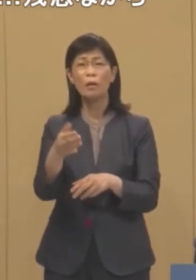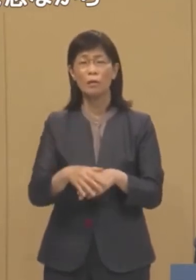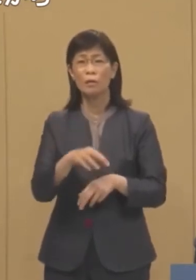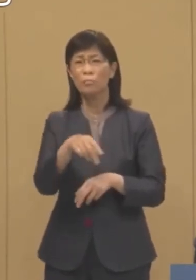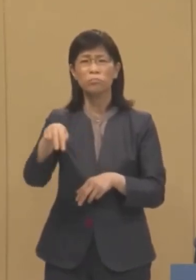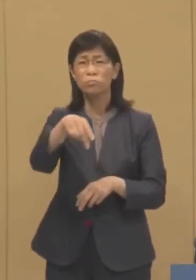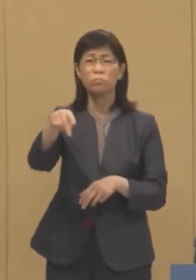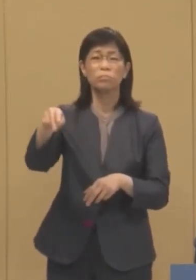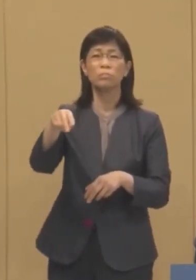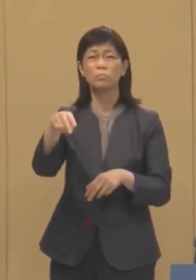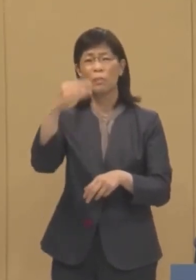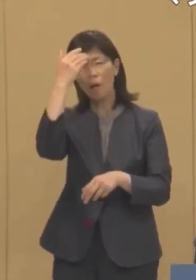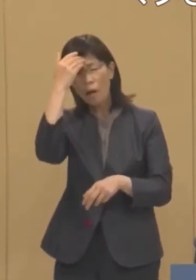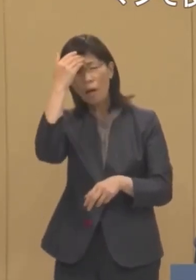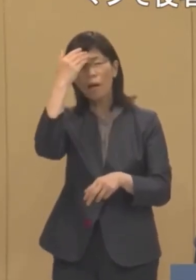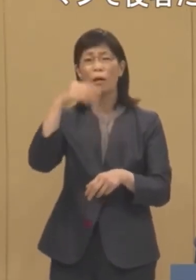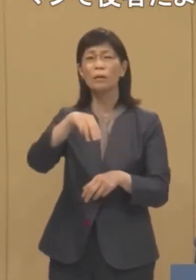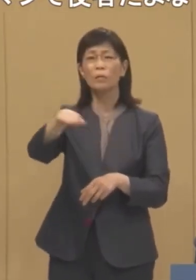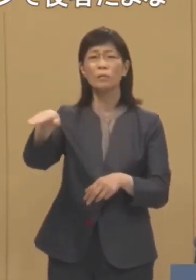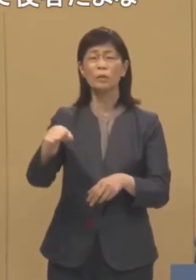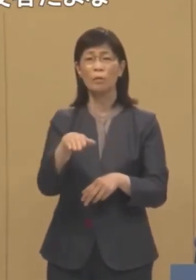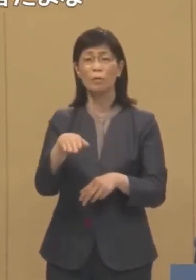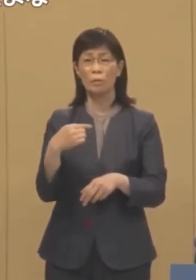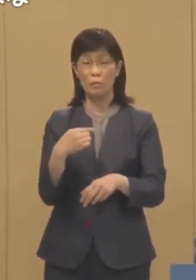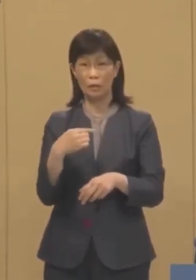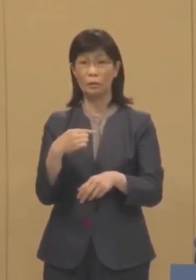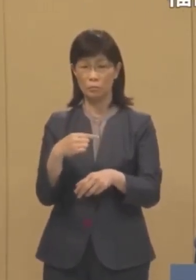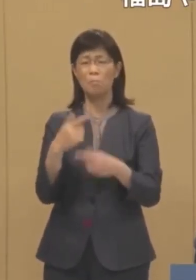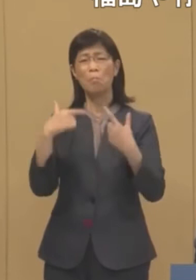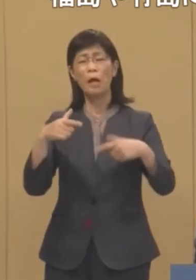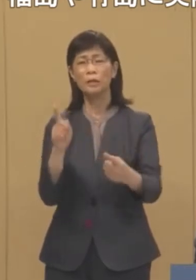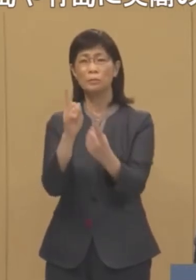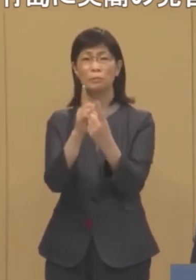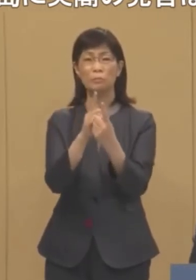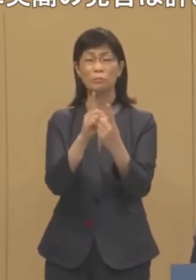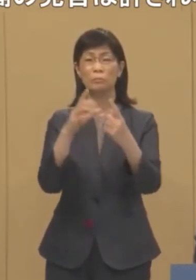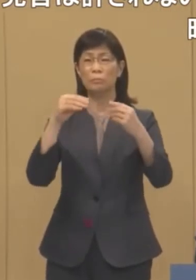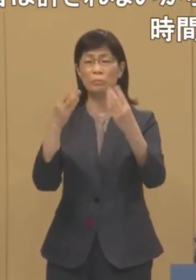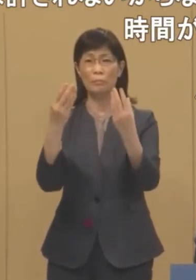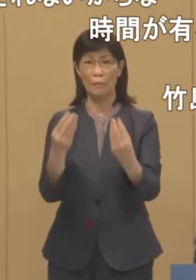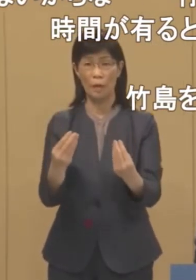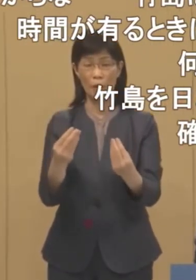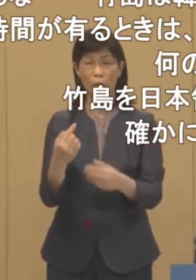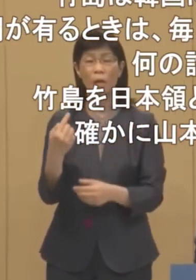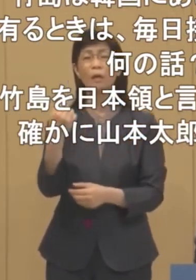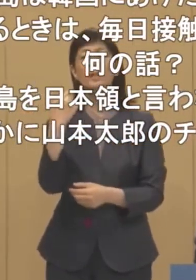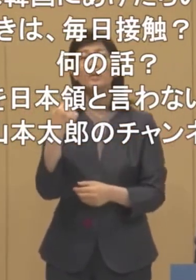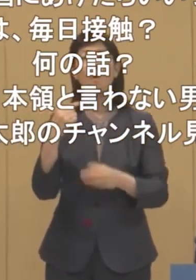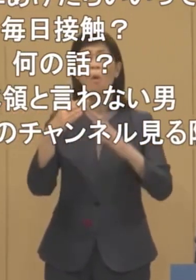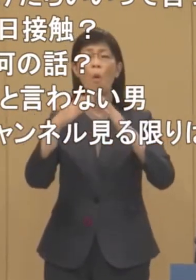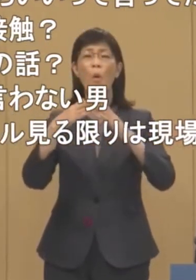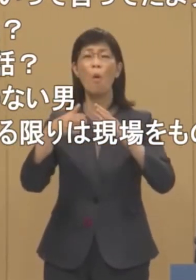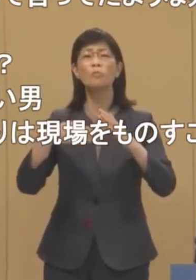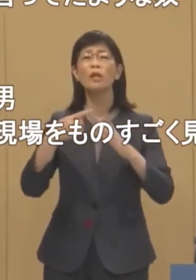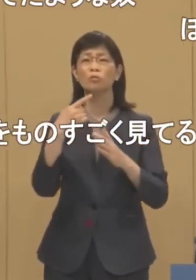て途方にくれている人々と時間があるときには毎日のように接しました昨日ホームレスになった